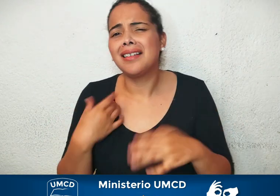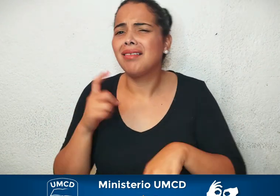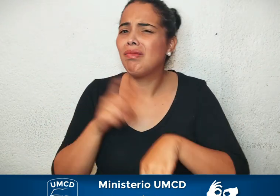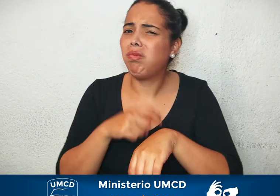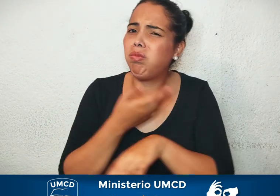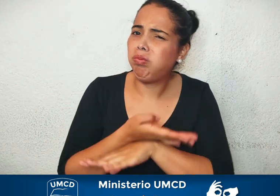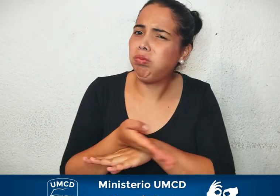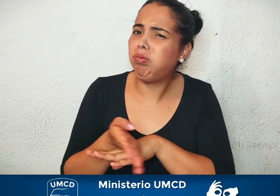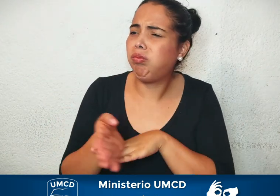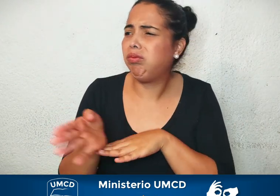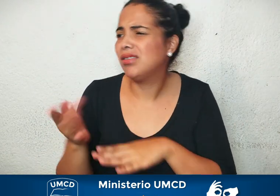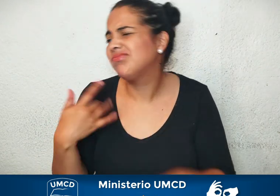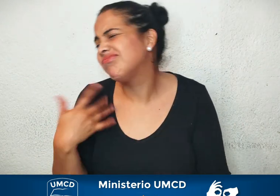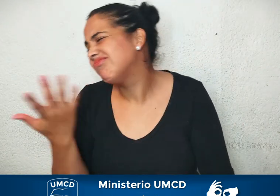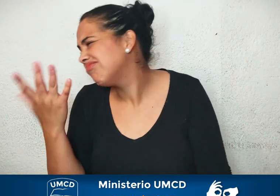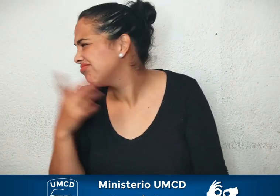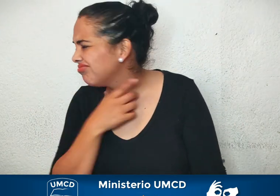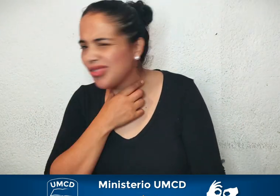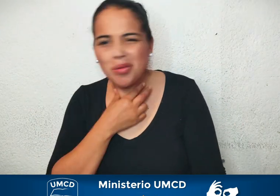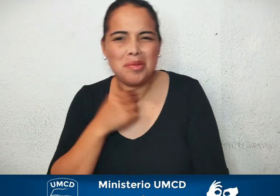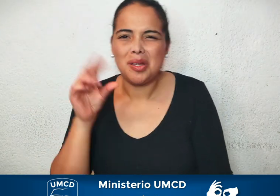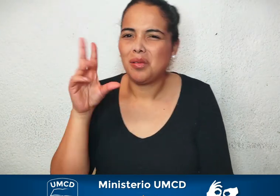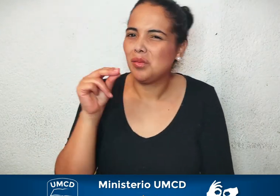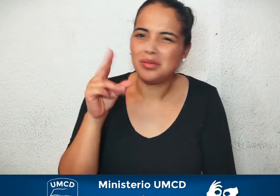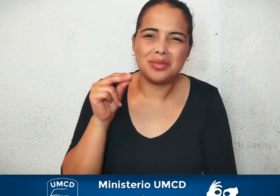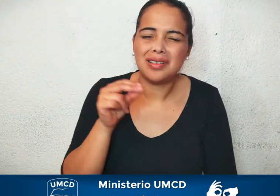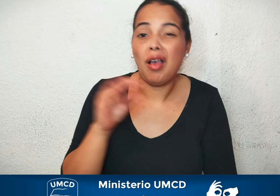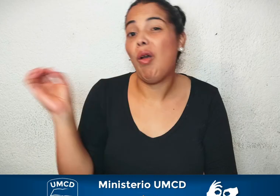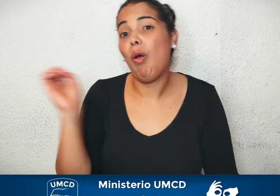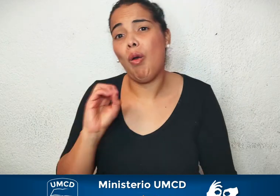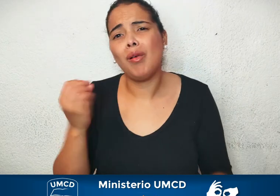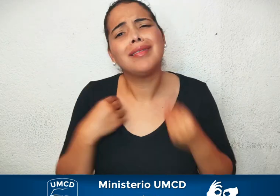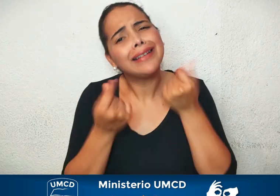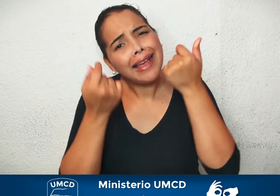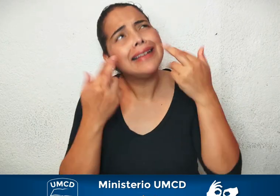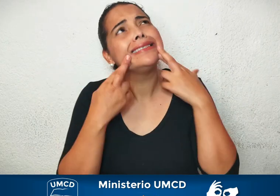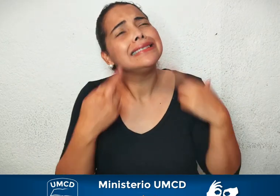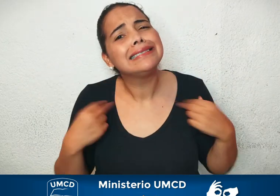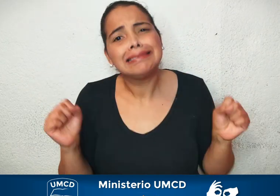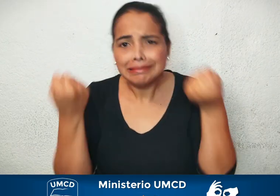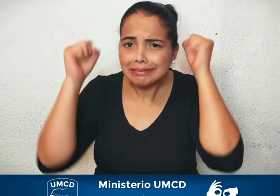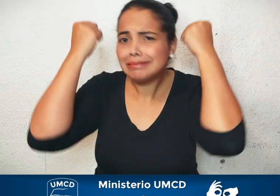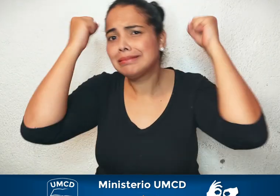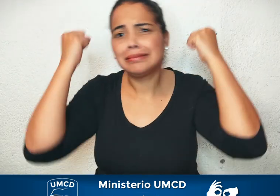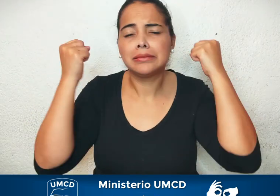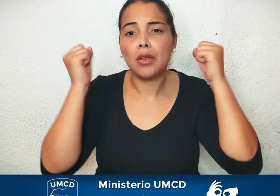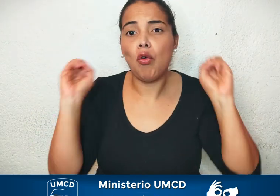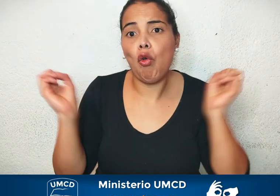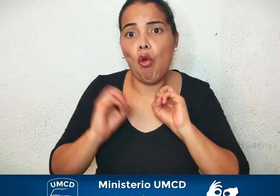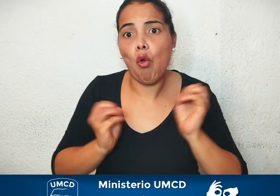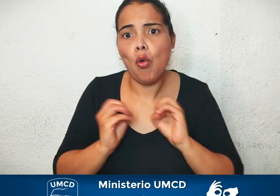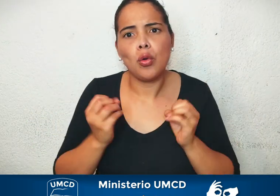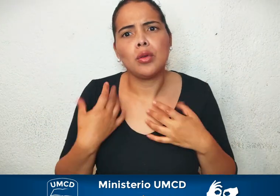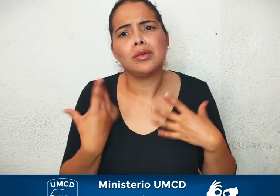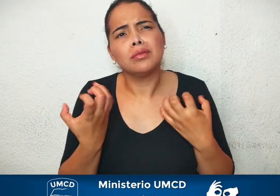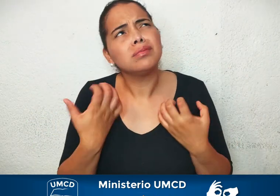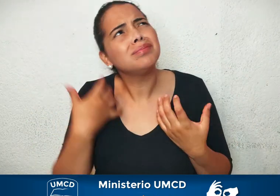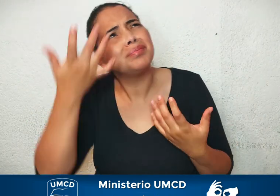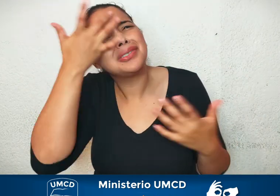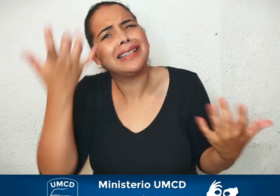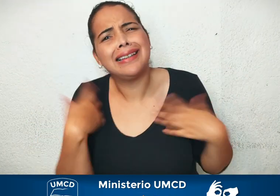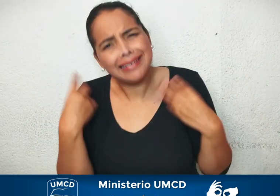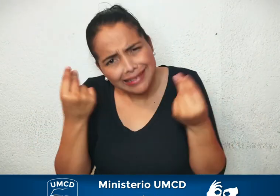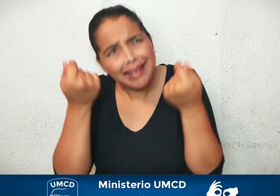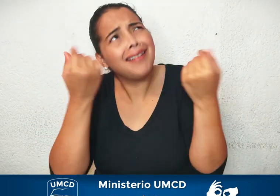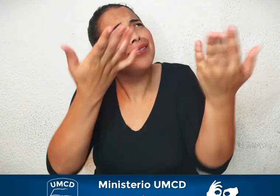a veces nos puede resultar bastante incómodos, o porque queremos las cosas inmediatamente, o porque quisiéramos que las